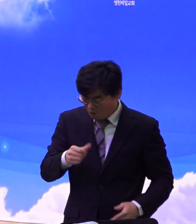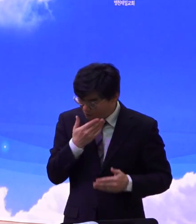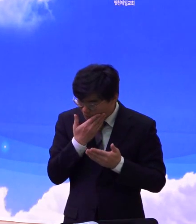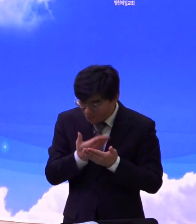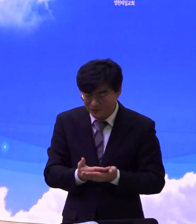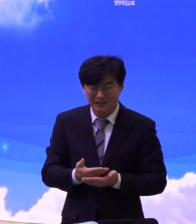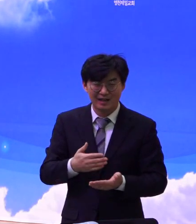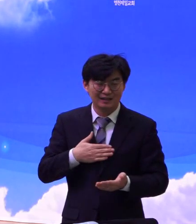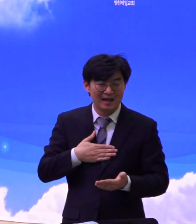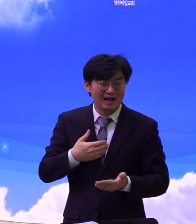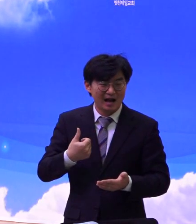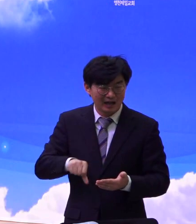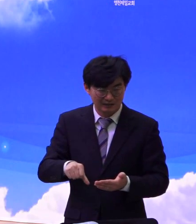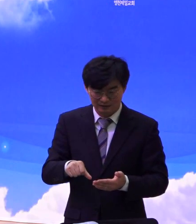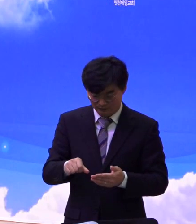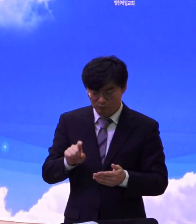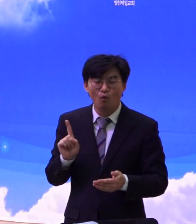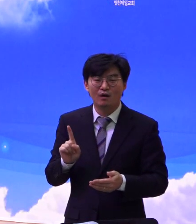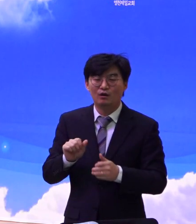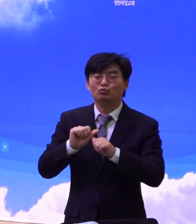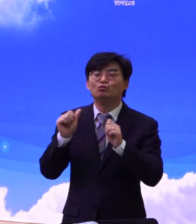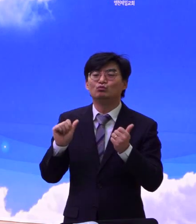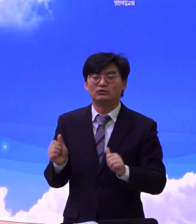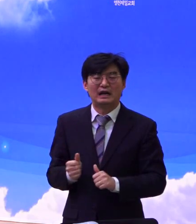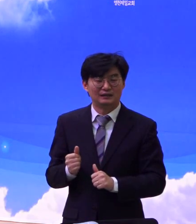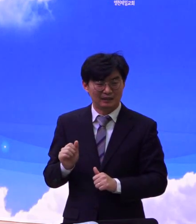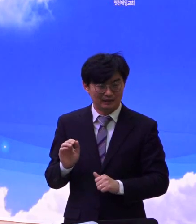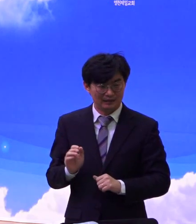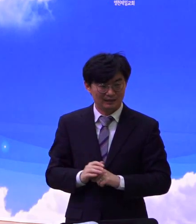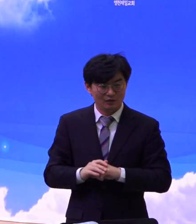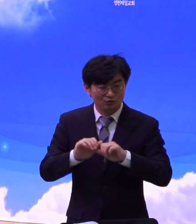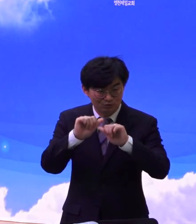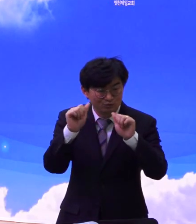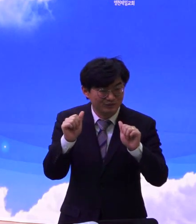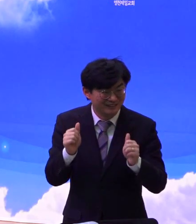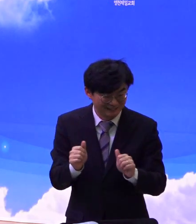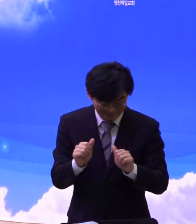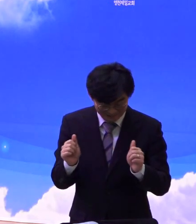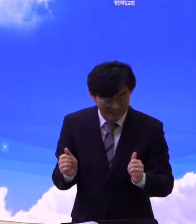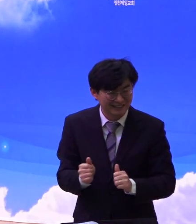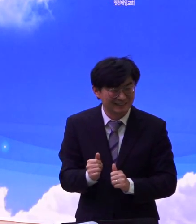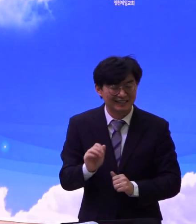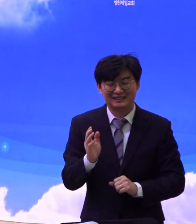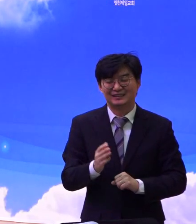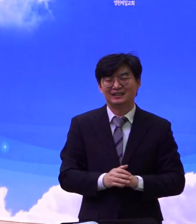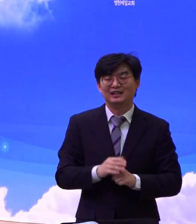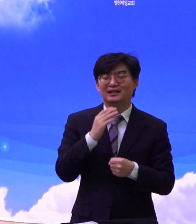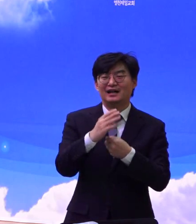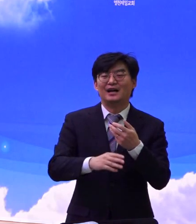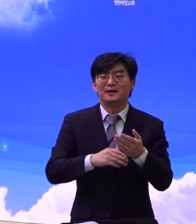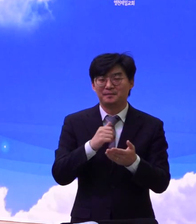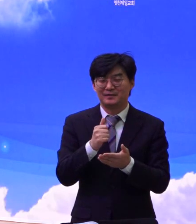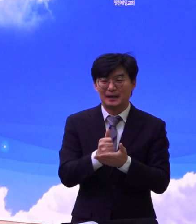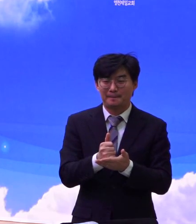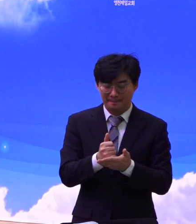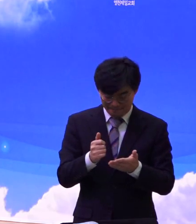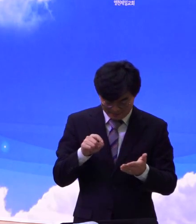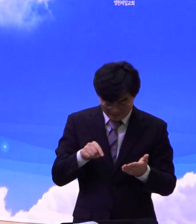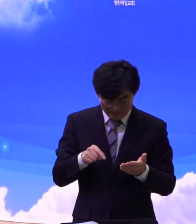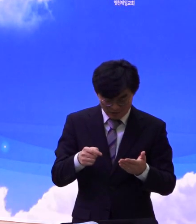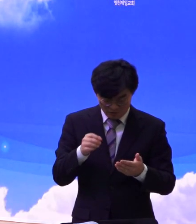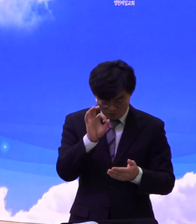세대 강조하지만 그것이 우상이 되어서는 안 됩니다. 그들을 하나님께 드리고 하나님께서 그들을 통해서 일하시도록 우리는 하나님을 의지해야